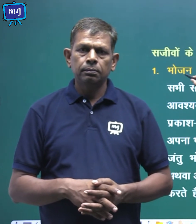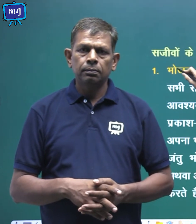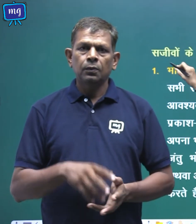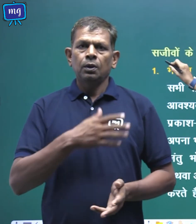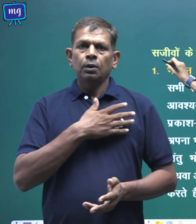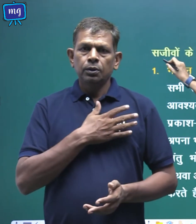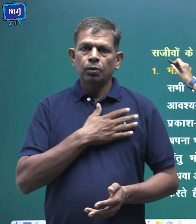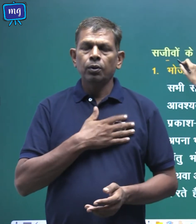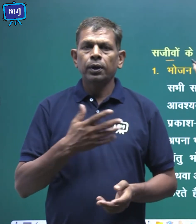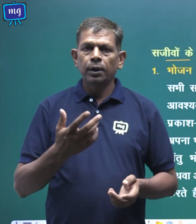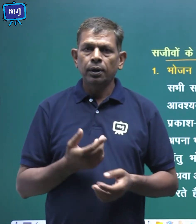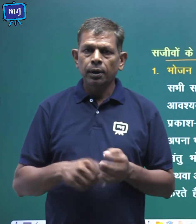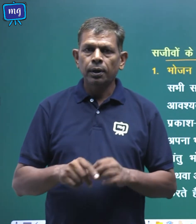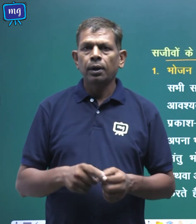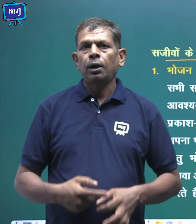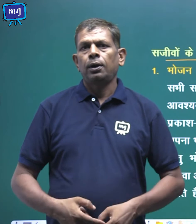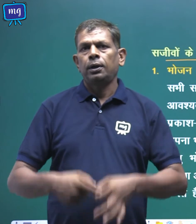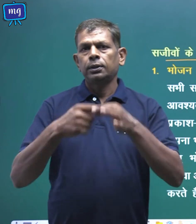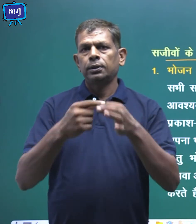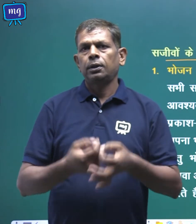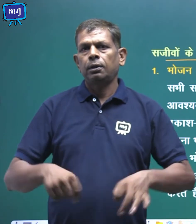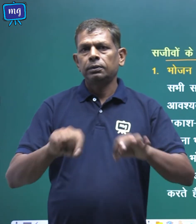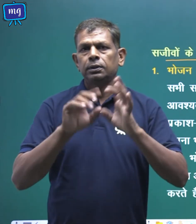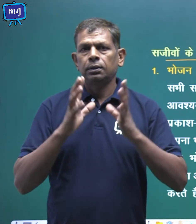सजीवों के लक्षण।